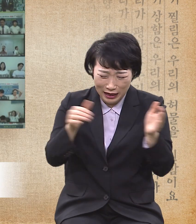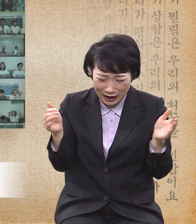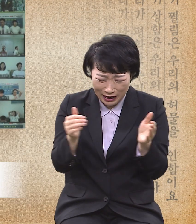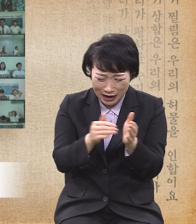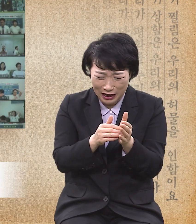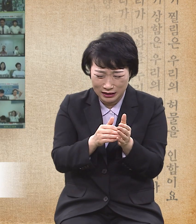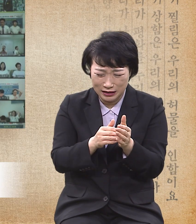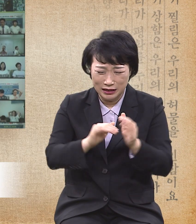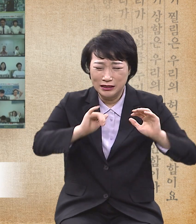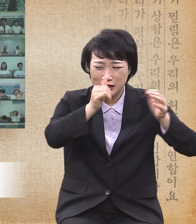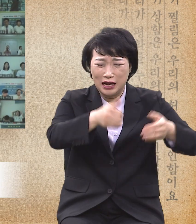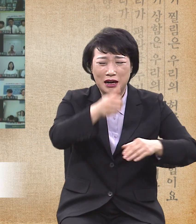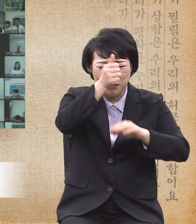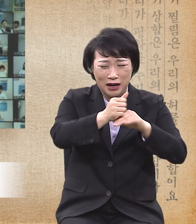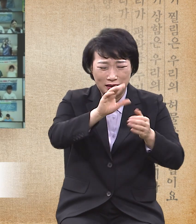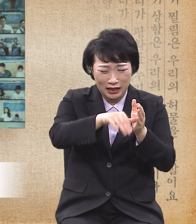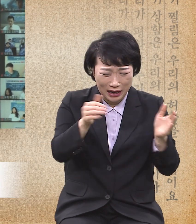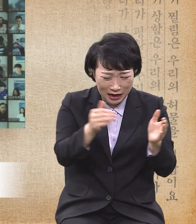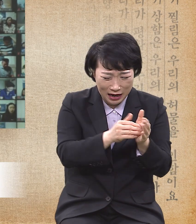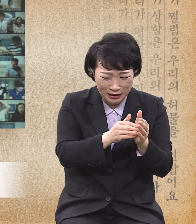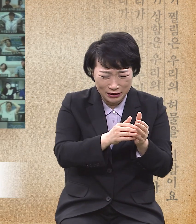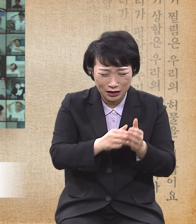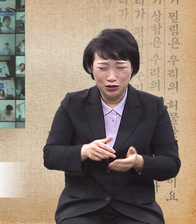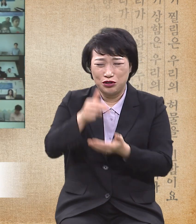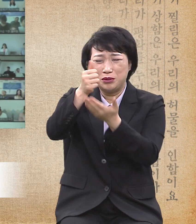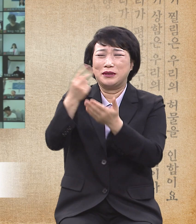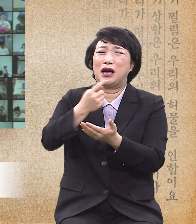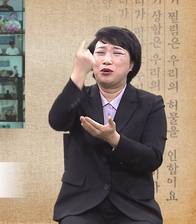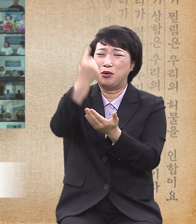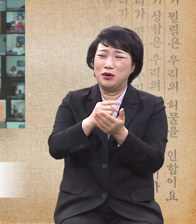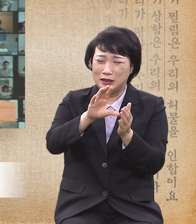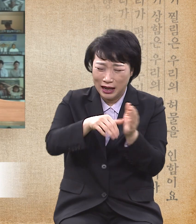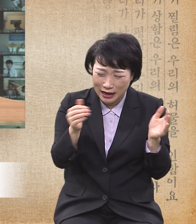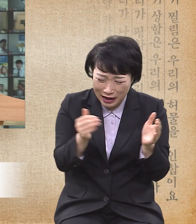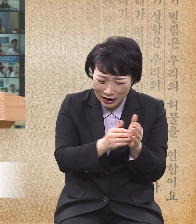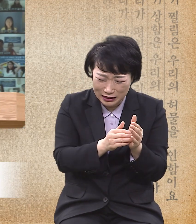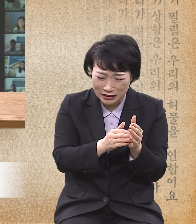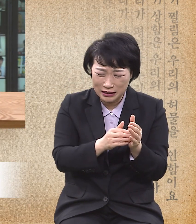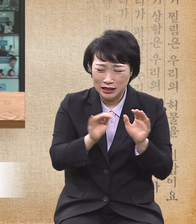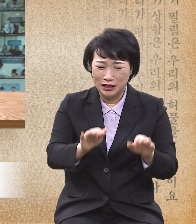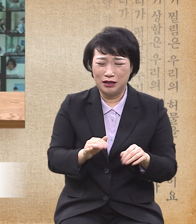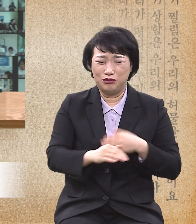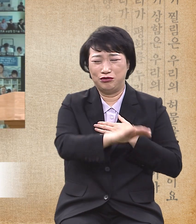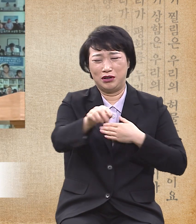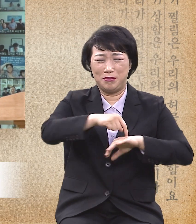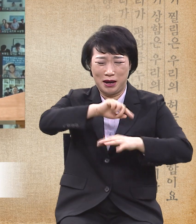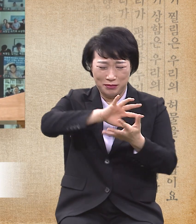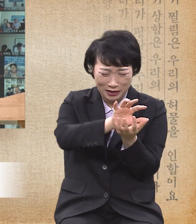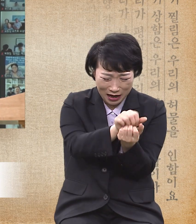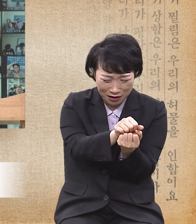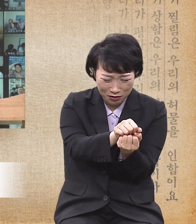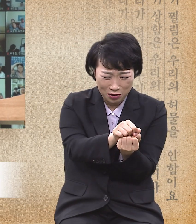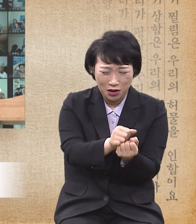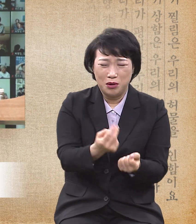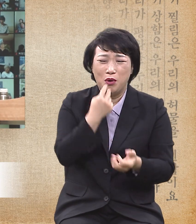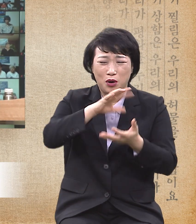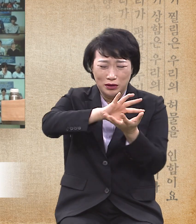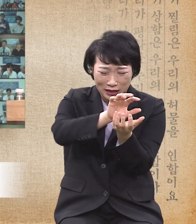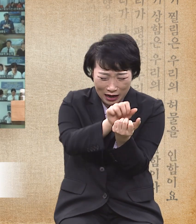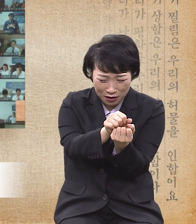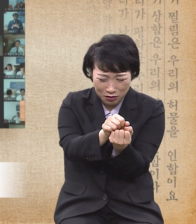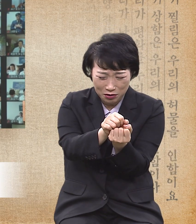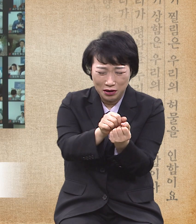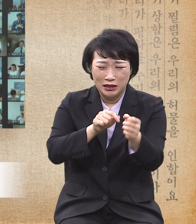그날까지, 세상 끝날까지, 주님이 재림하시는 그날까지 마음을 다하고